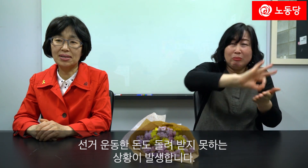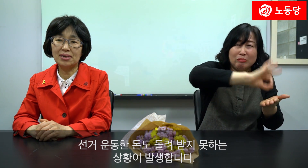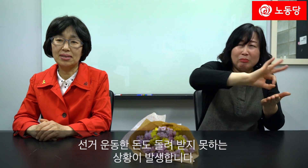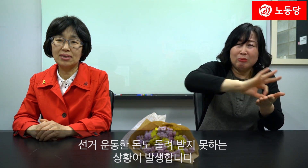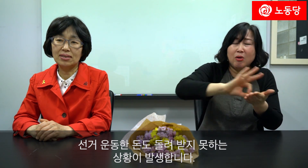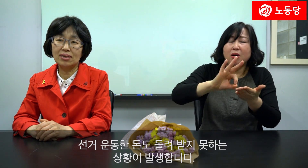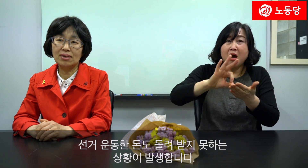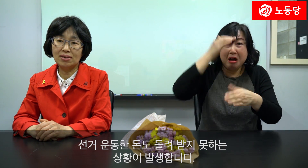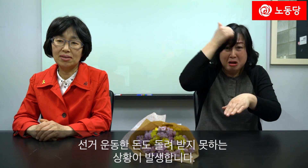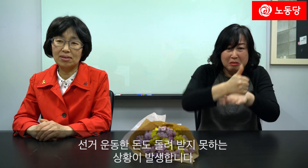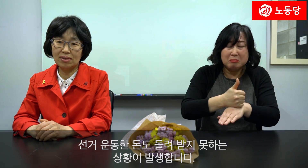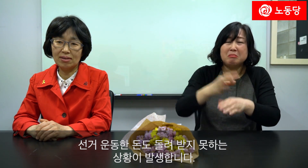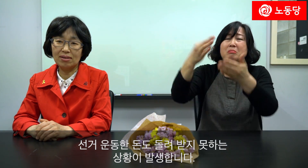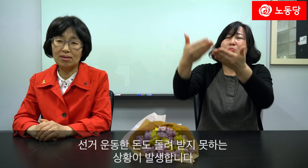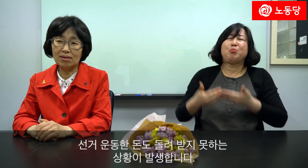발생합니다.